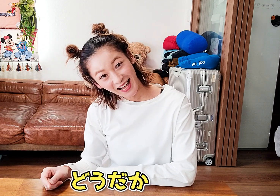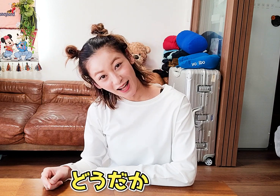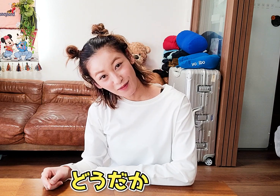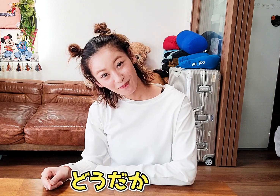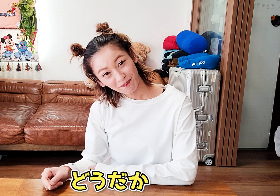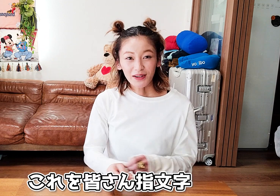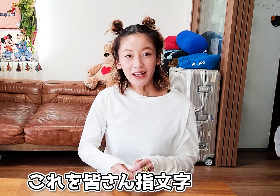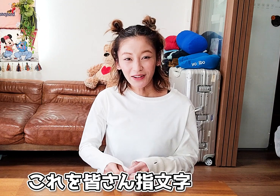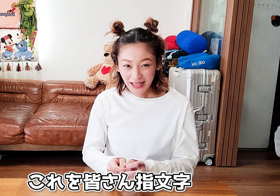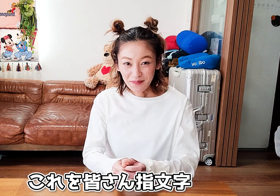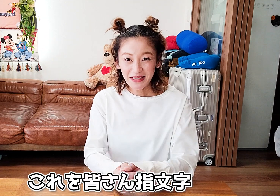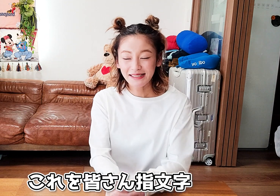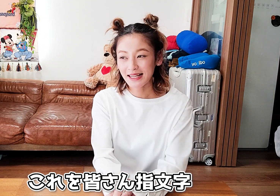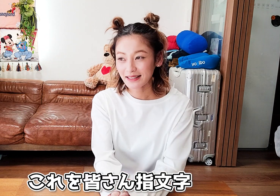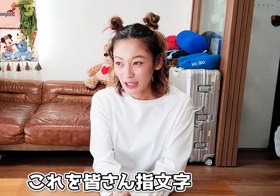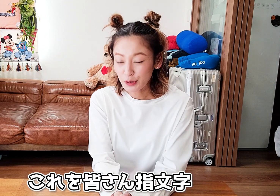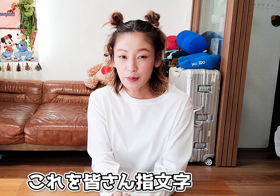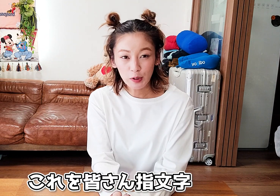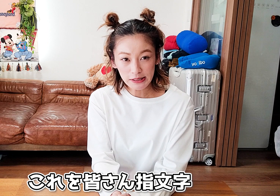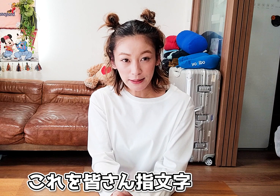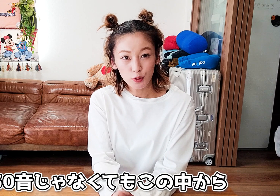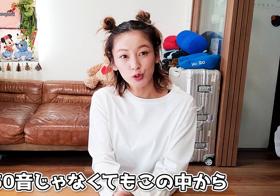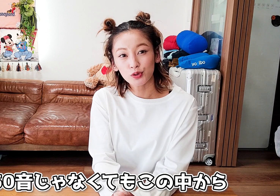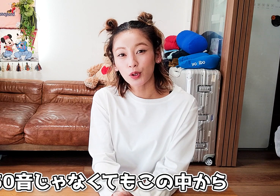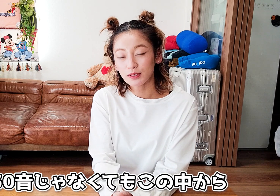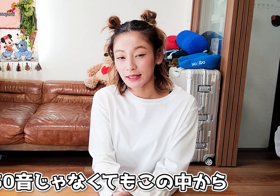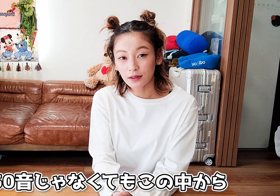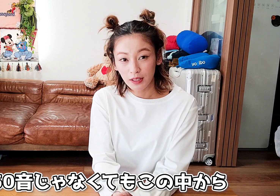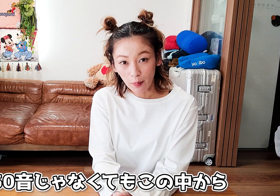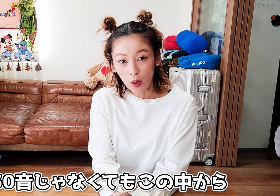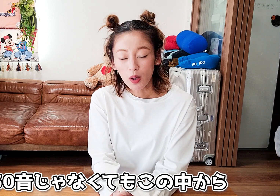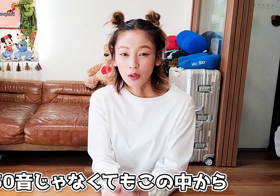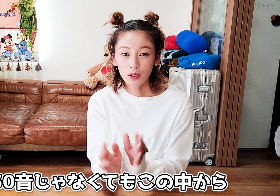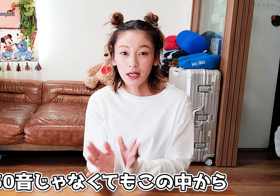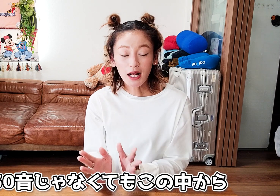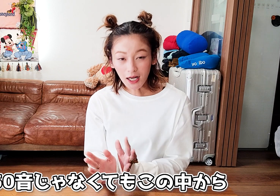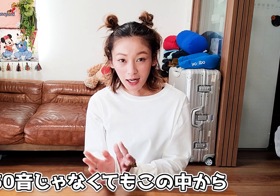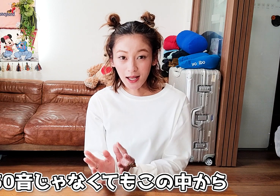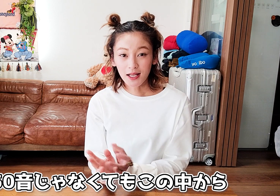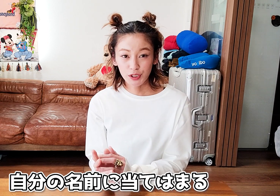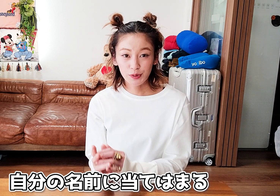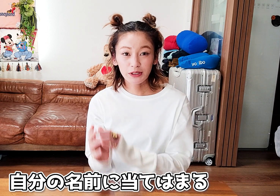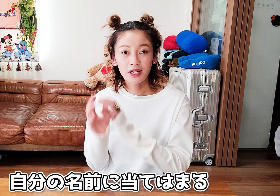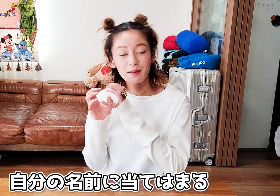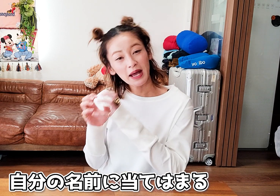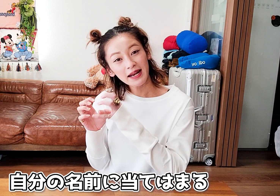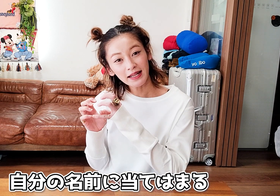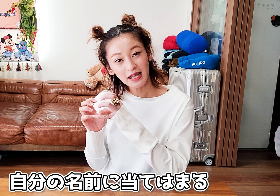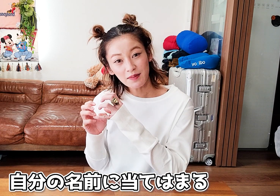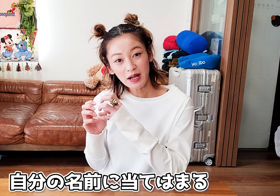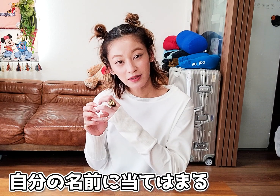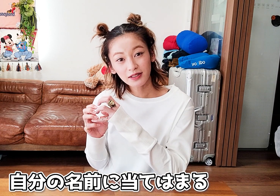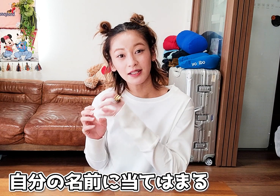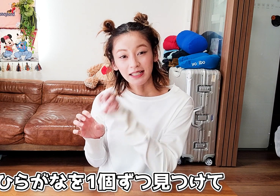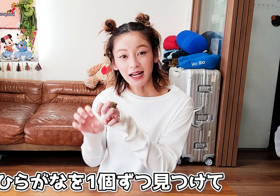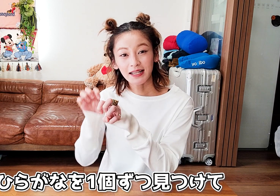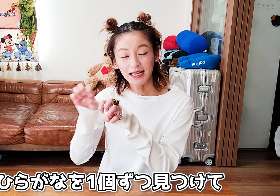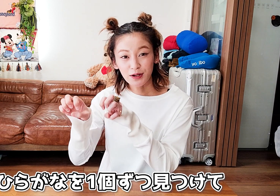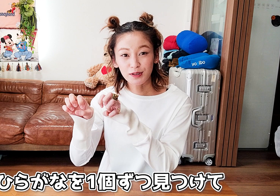裸。これをね、皆さんね、指文字50音じゃなくてもこの中から自分の名前に当てはまるひらがな1個ず